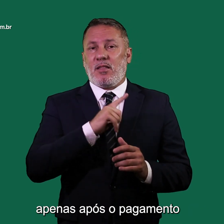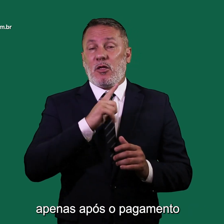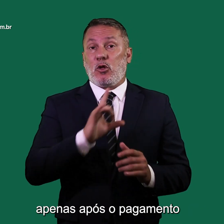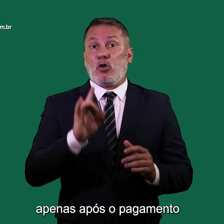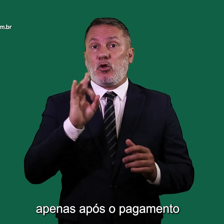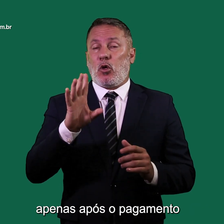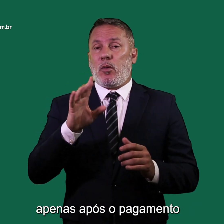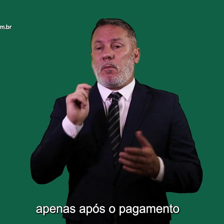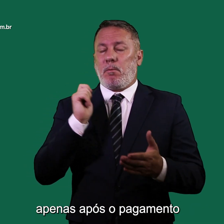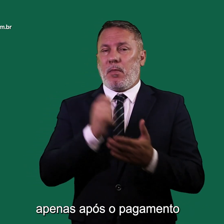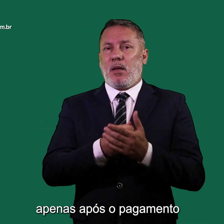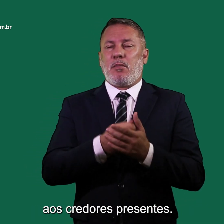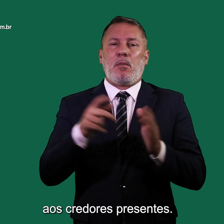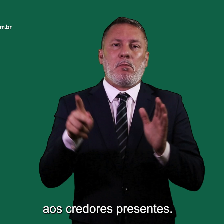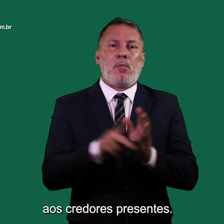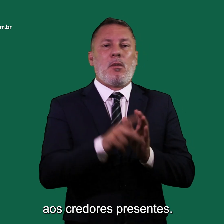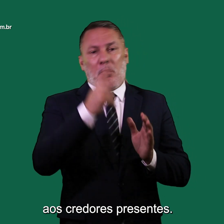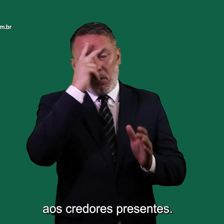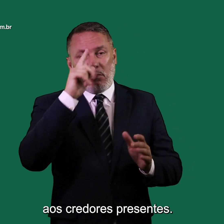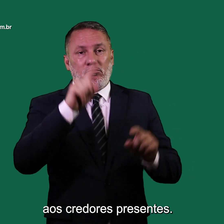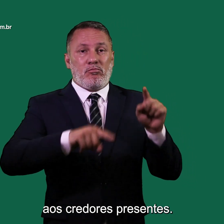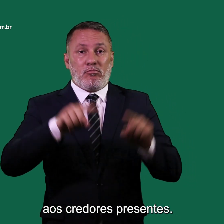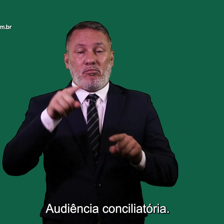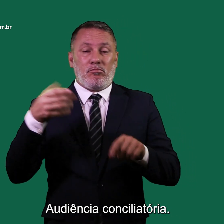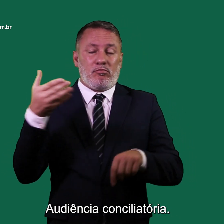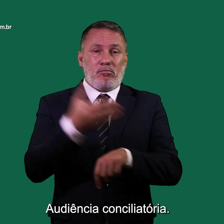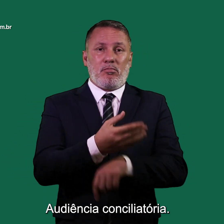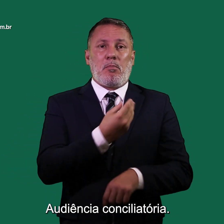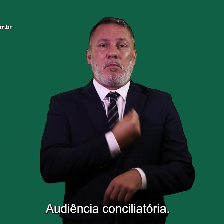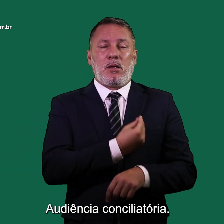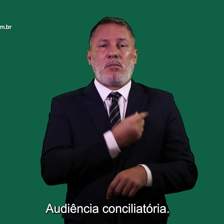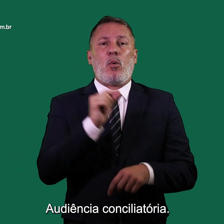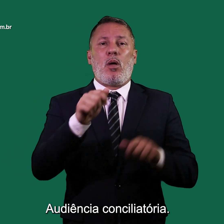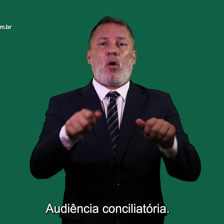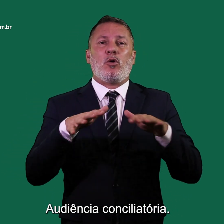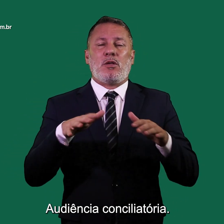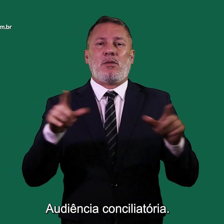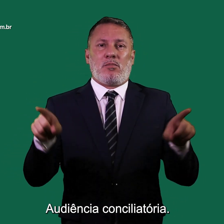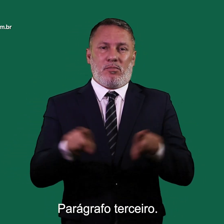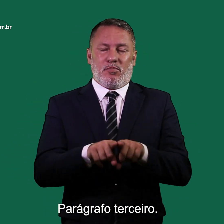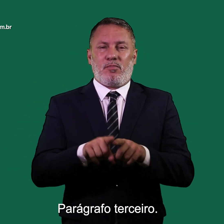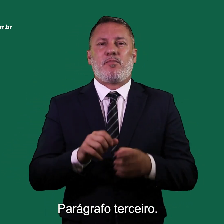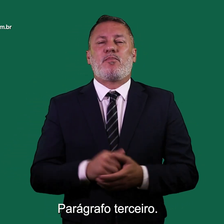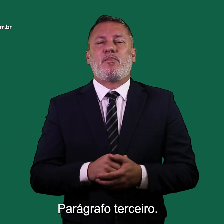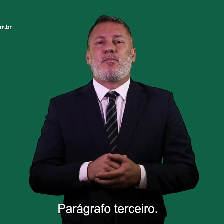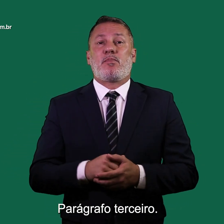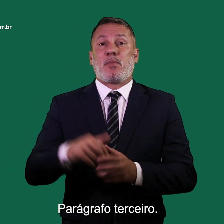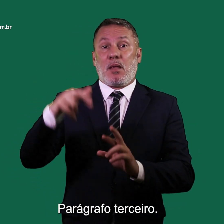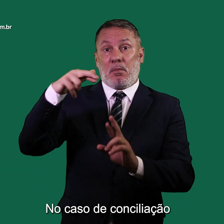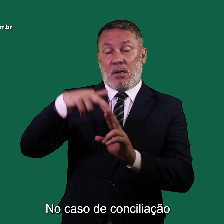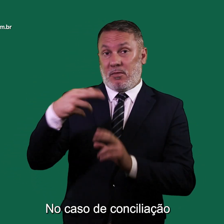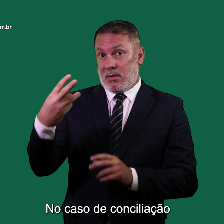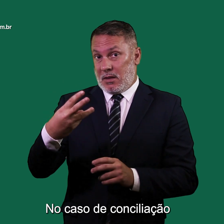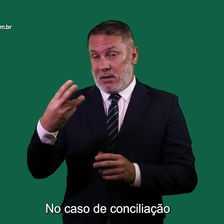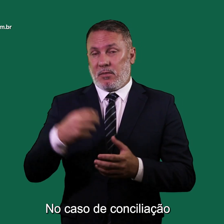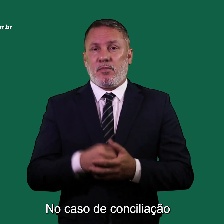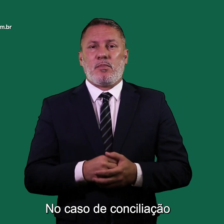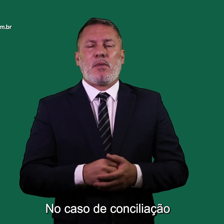apenas após o pagamento aos credores presentes à audiência conciliatória. Parágrafo 3º. No caso de